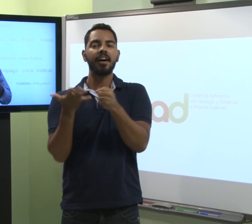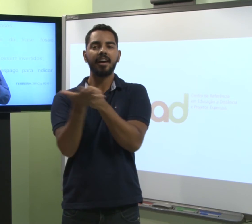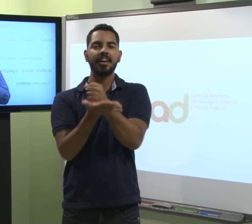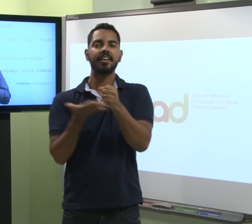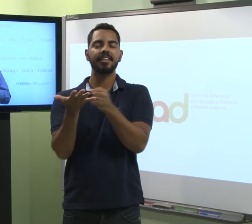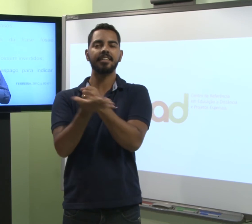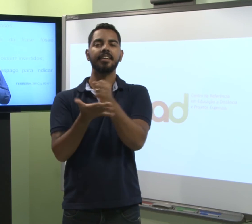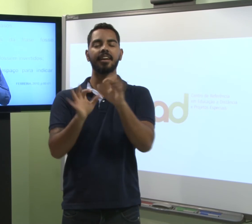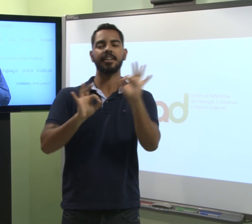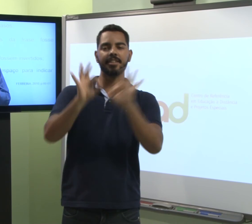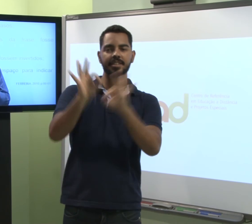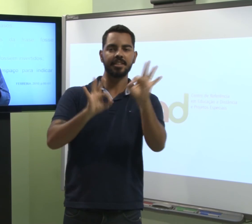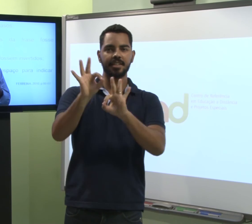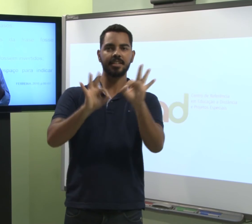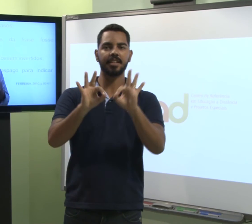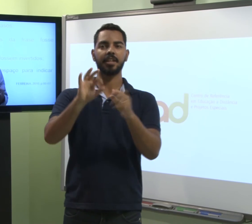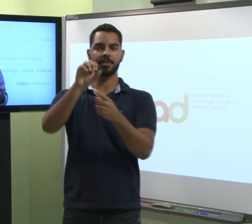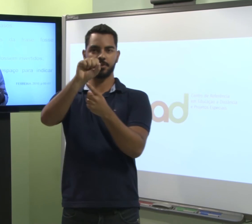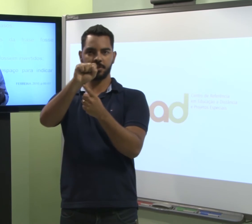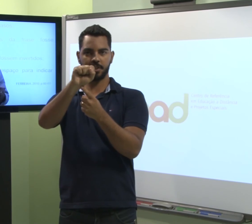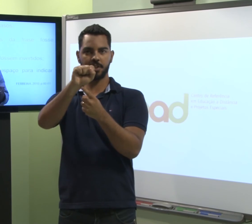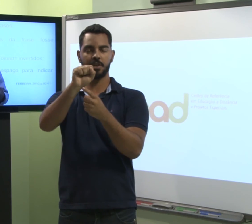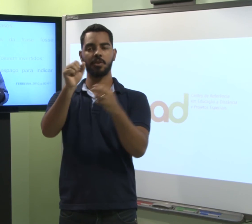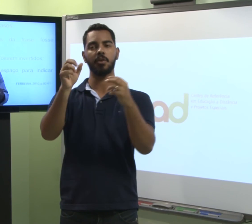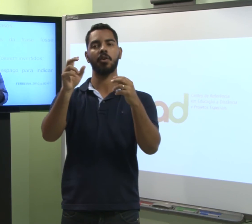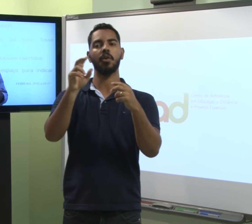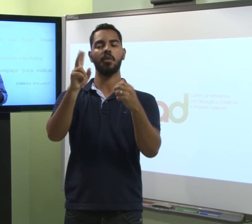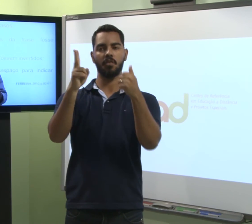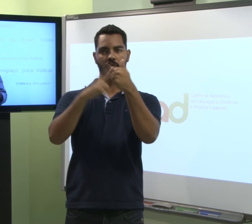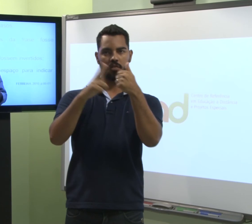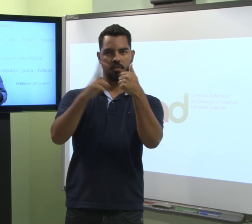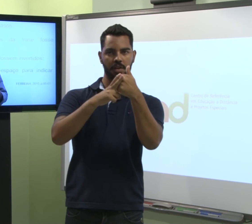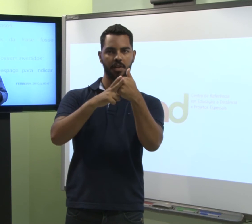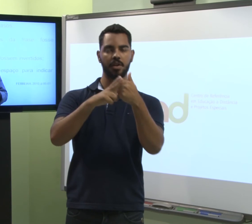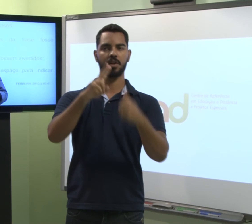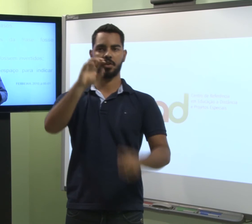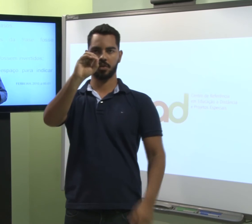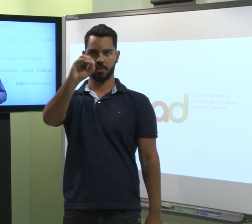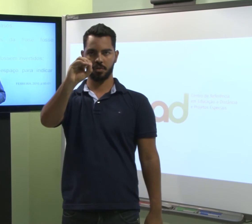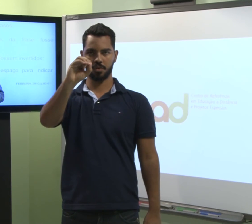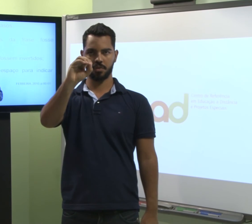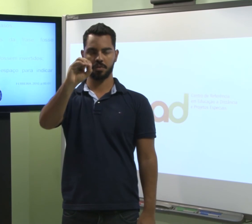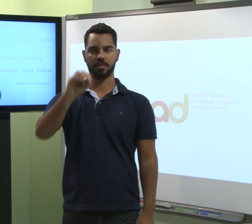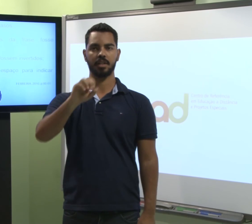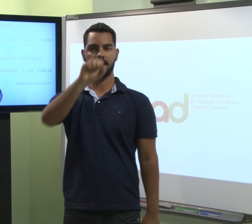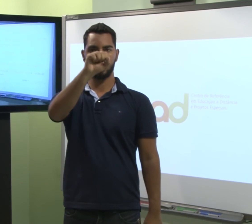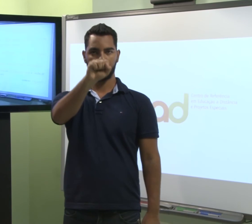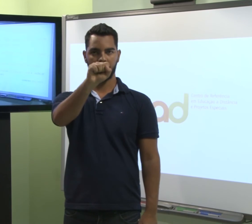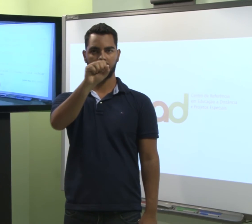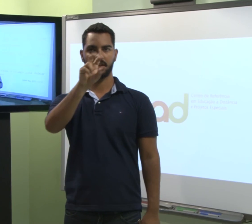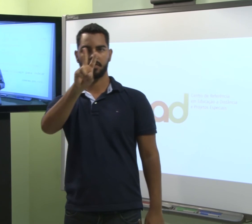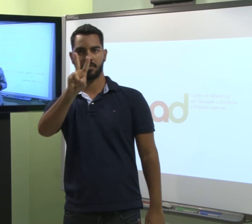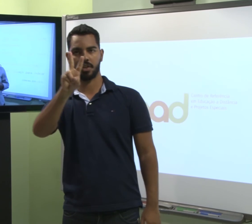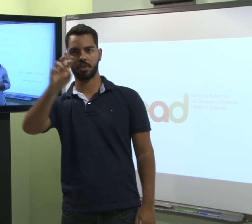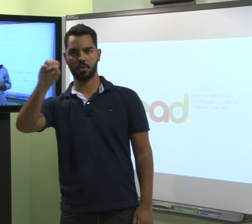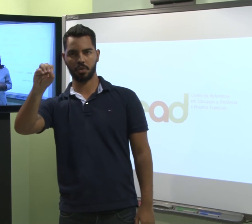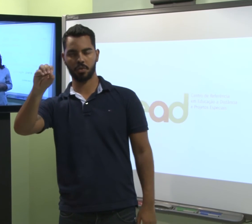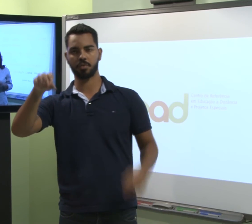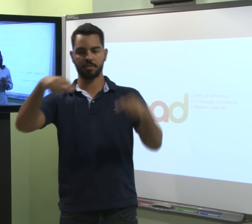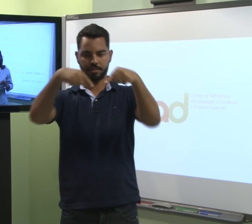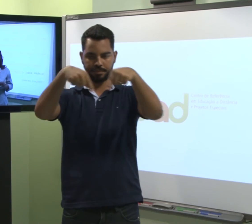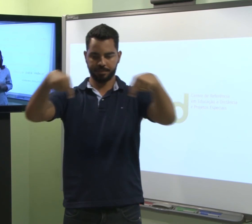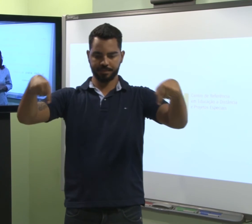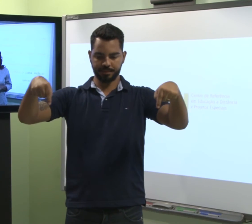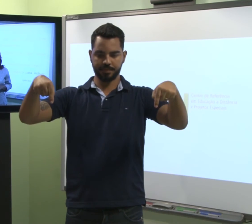realmente sujeito, verbo, objeto, que conhecemos como SVO, tá? Essa ordem, ela